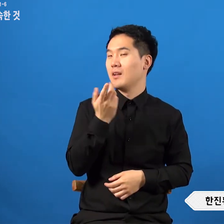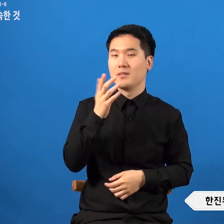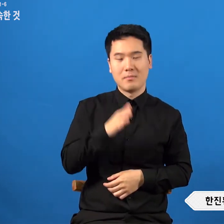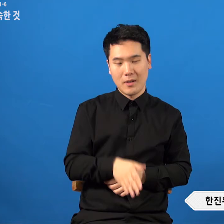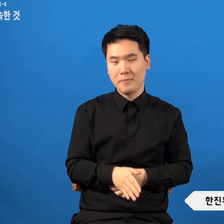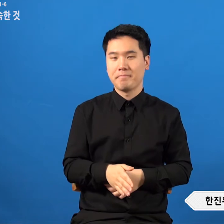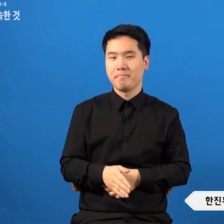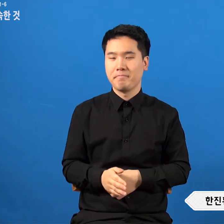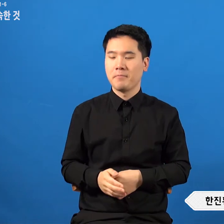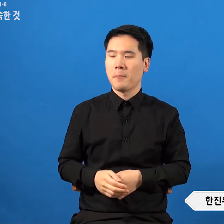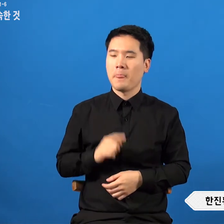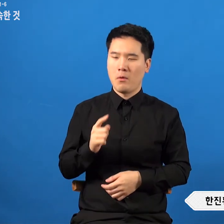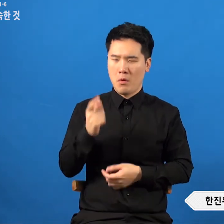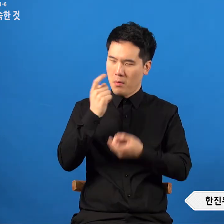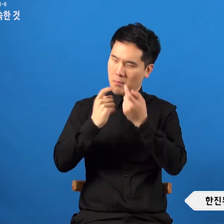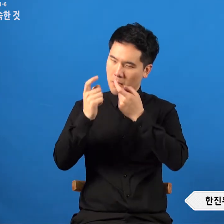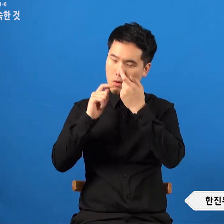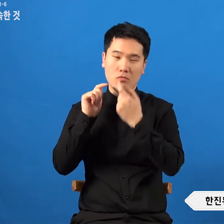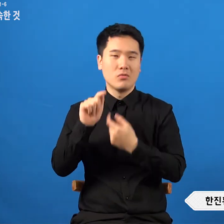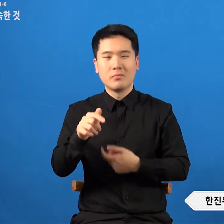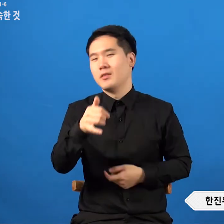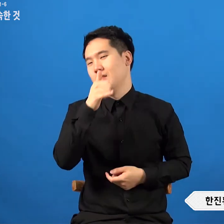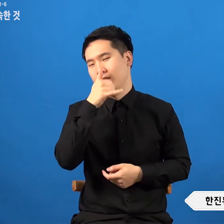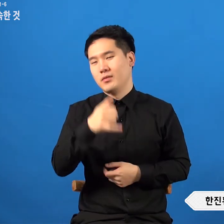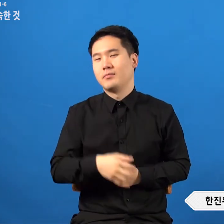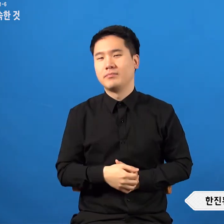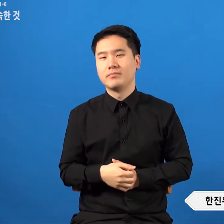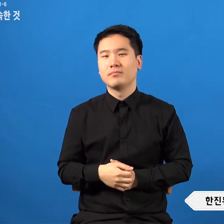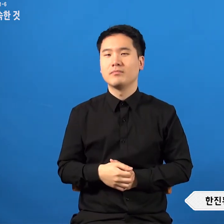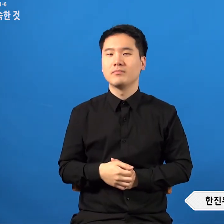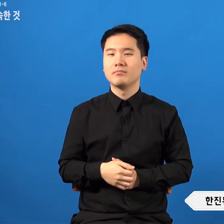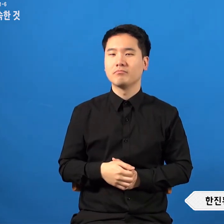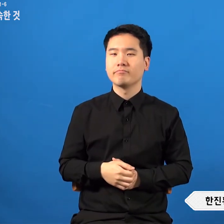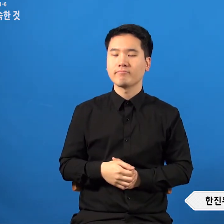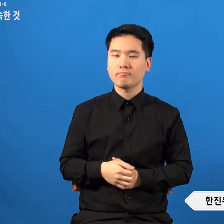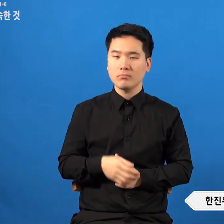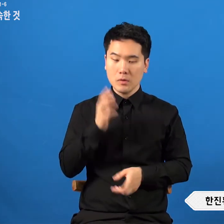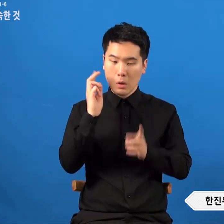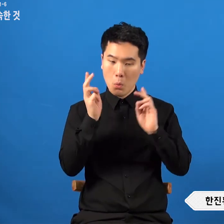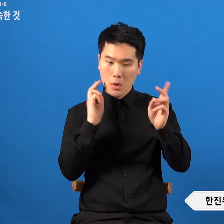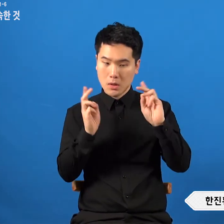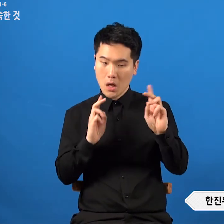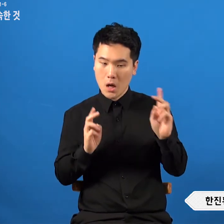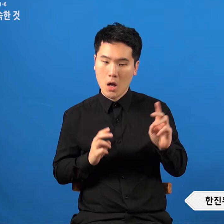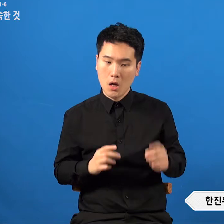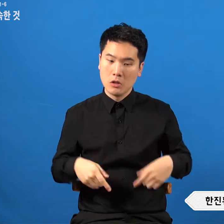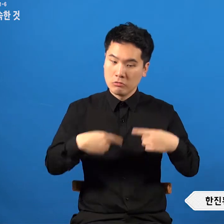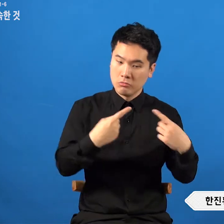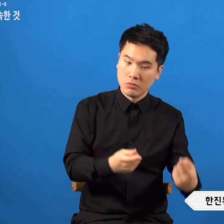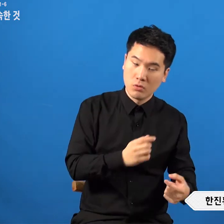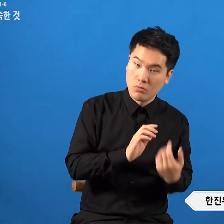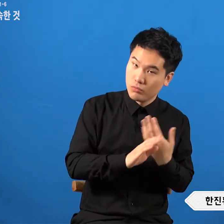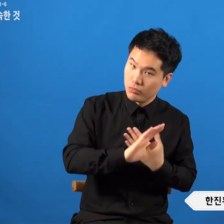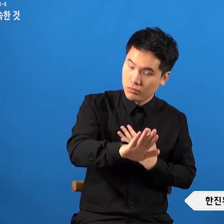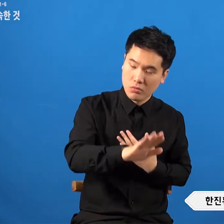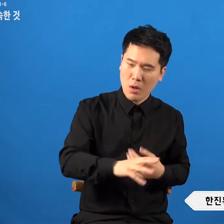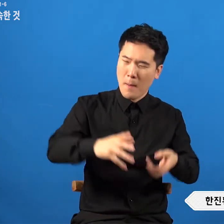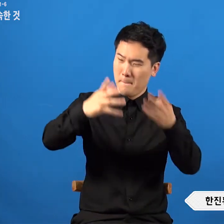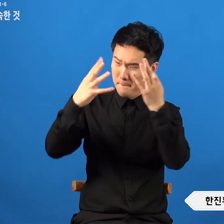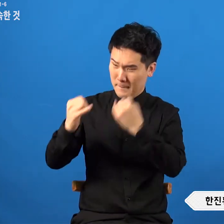웃기는 얘기지만은 그러나 배울 점도 있습니다. 그 회사에 입사하고 나니까 이상하게 좀 많고